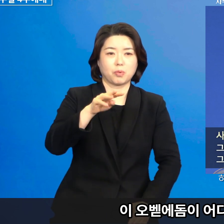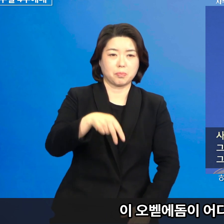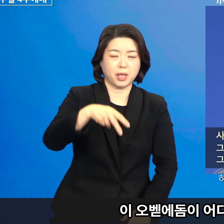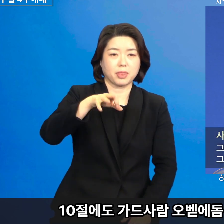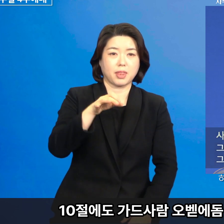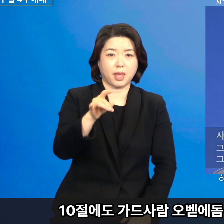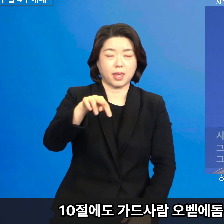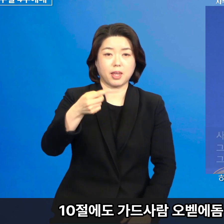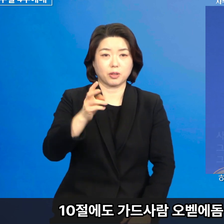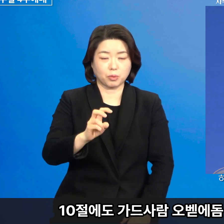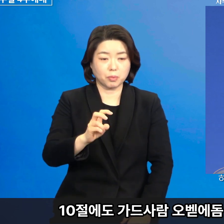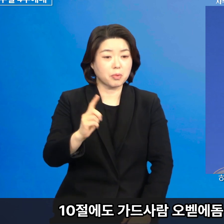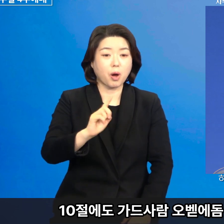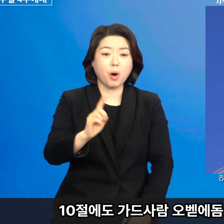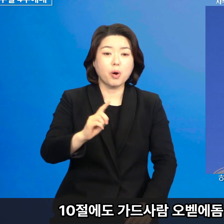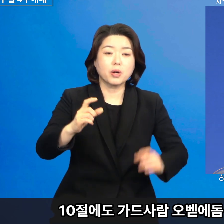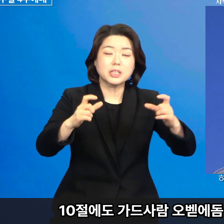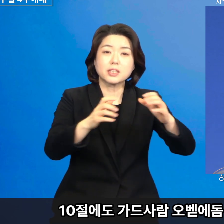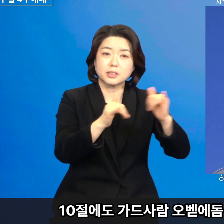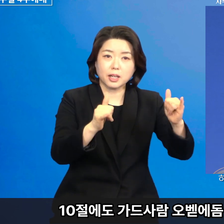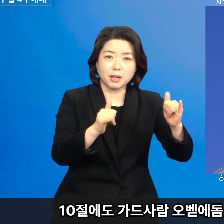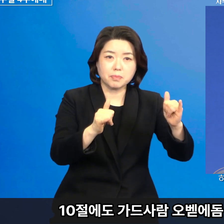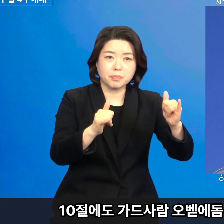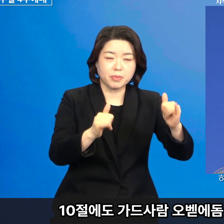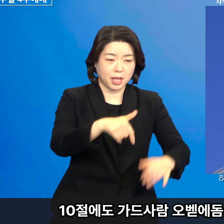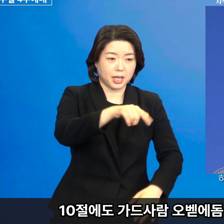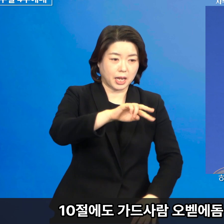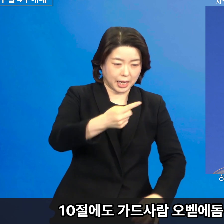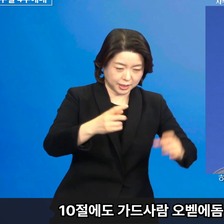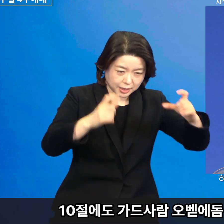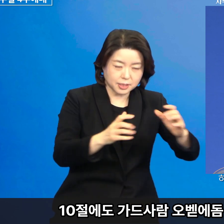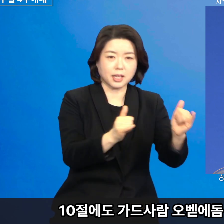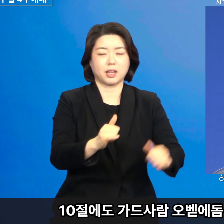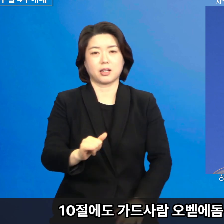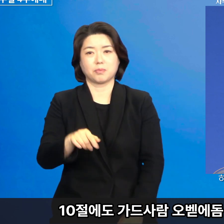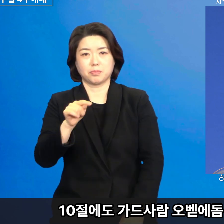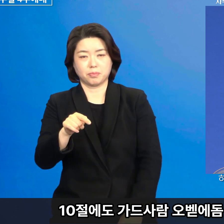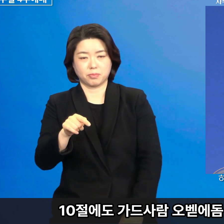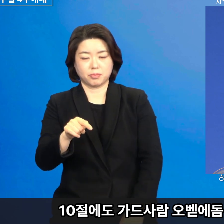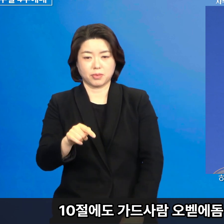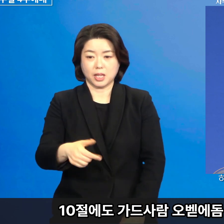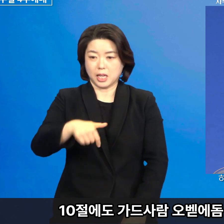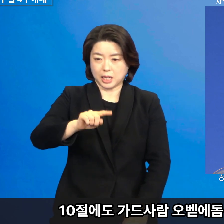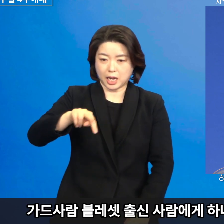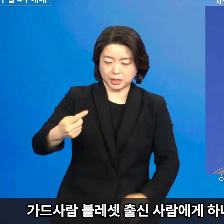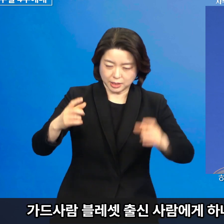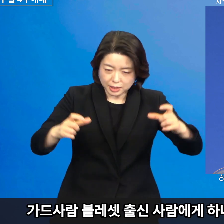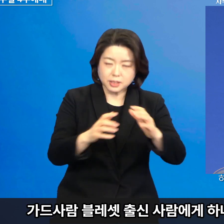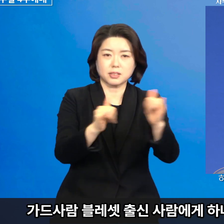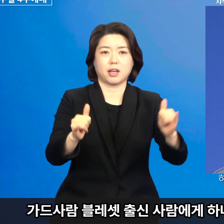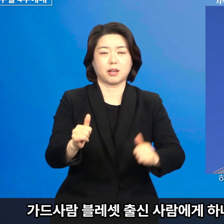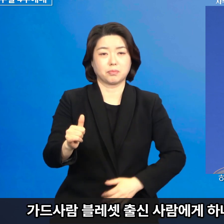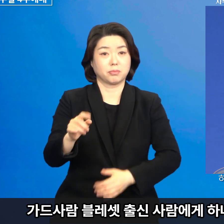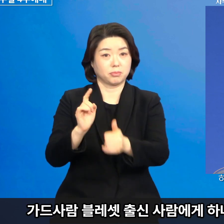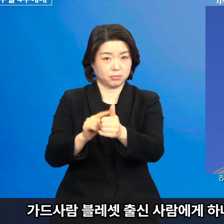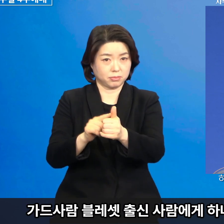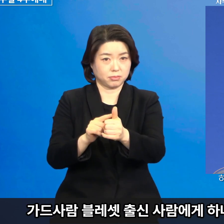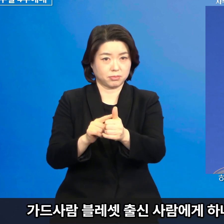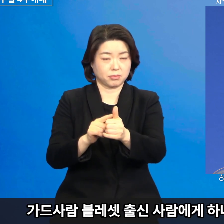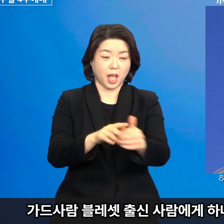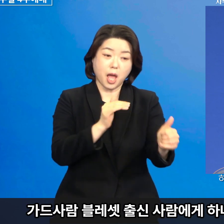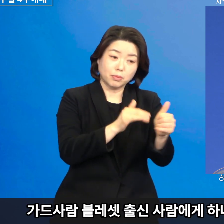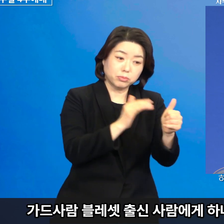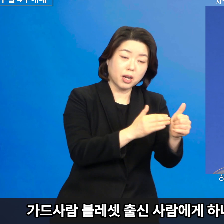사람이라고요? 10절에도 가드 사람 오벳 에돔, 12절에 가드 사람 오벳 에돔. 가드 사람 블레셋